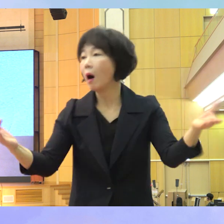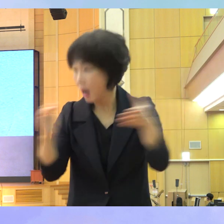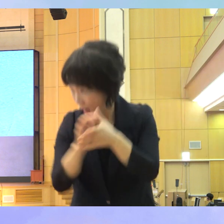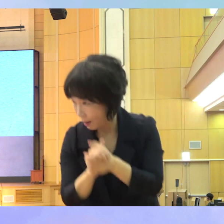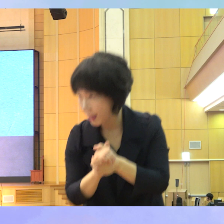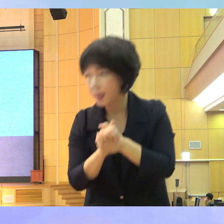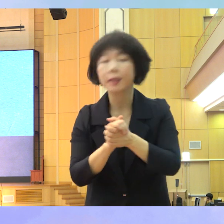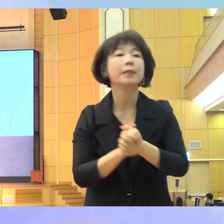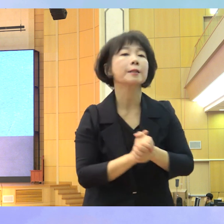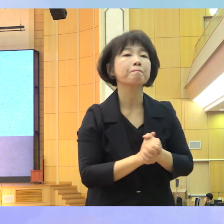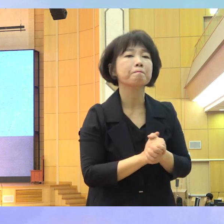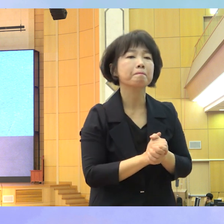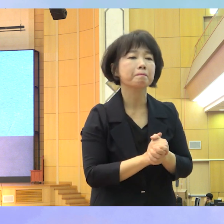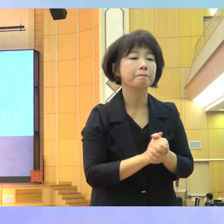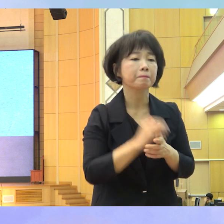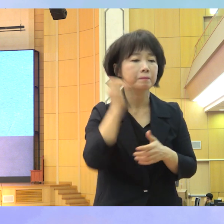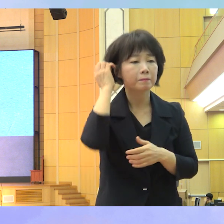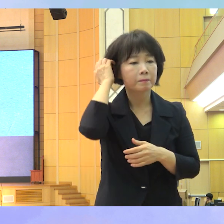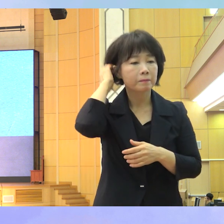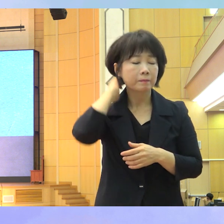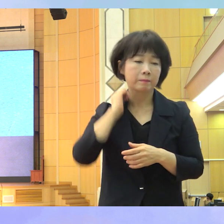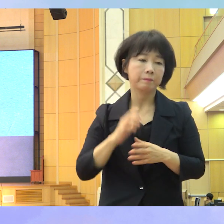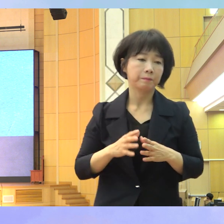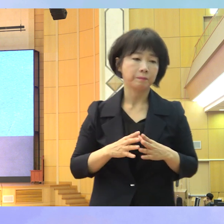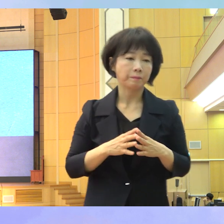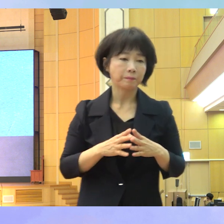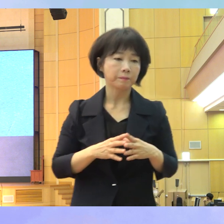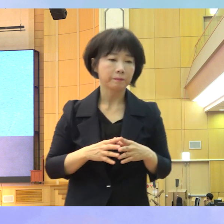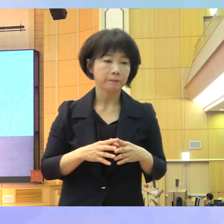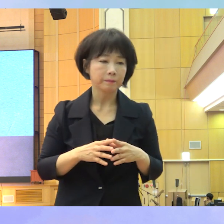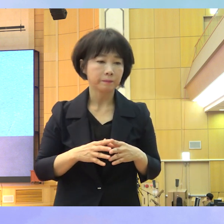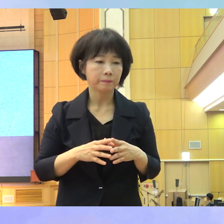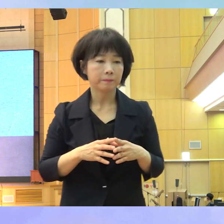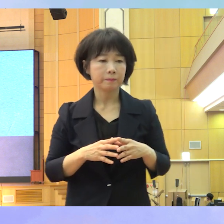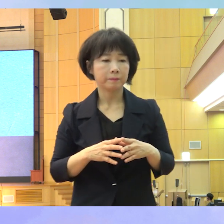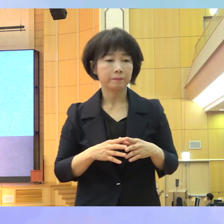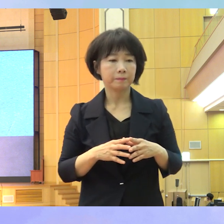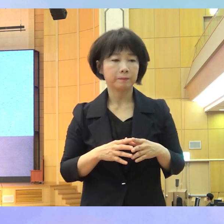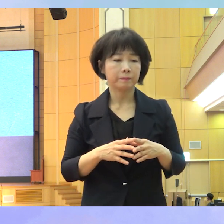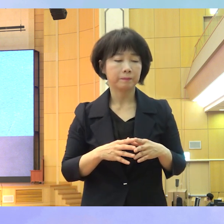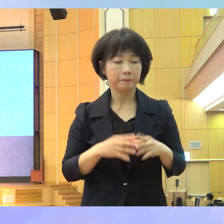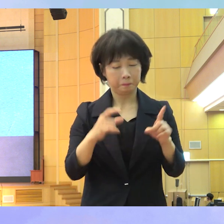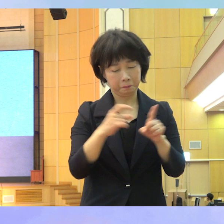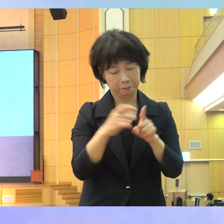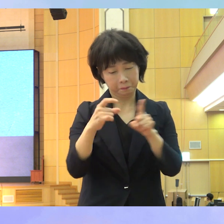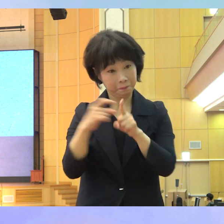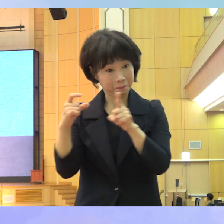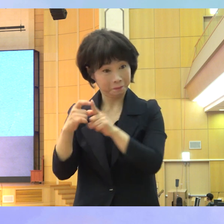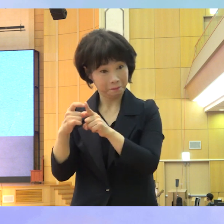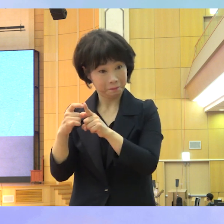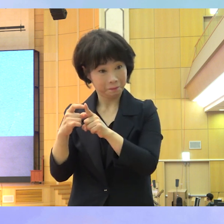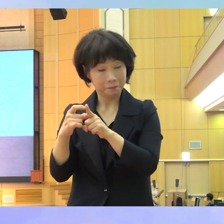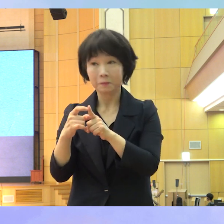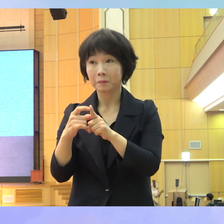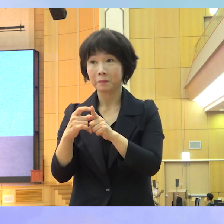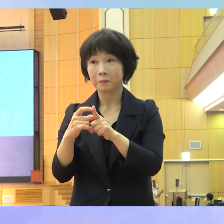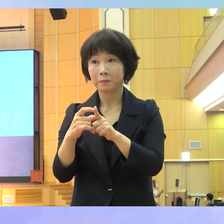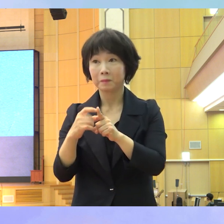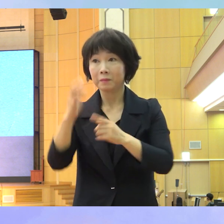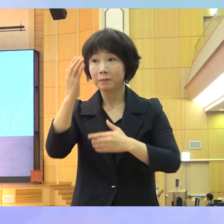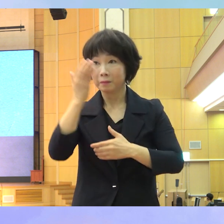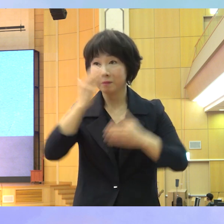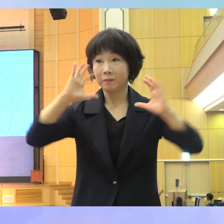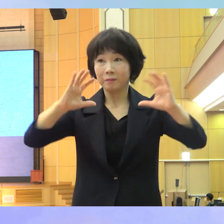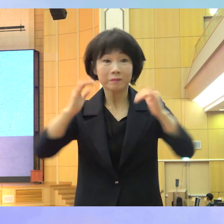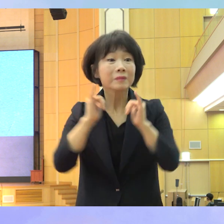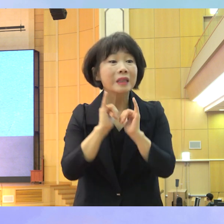단어는 아니에요. 신학자들이 만들어낸 용어지. 이렇게 짧게 만들기 위해서 그런 거예요. 다시 한번요. 이스라엘